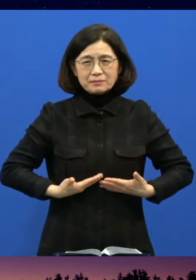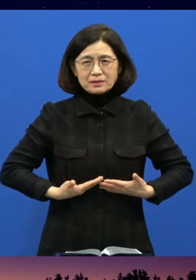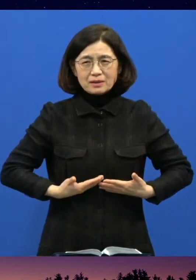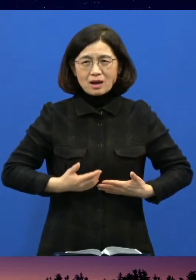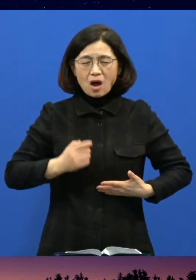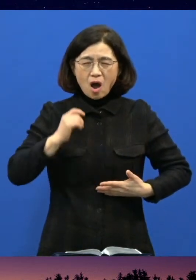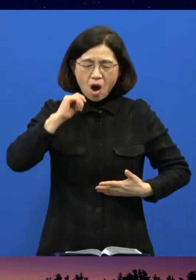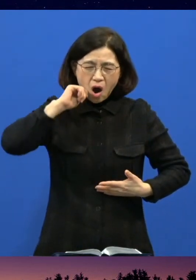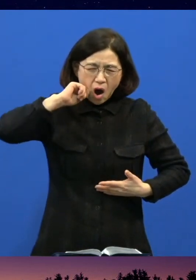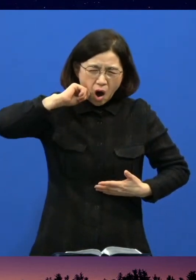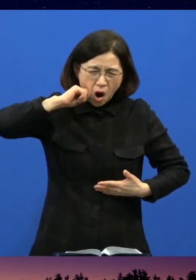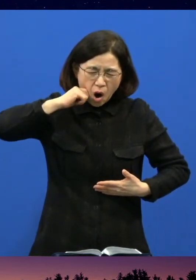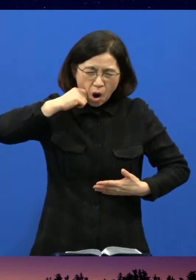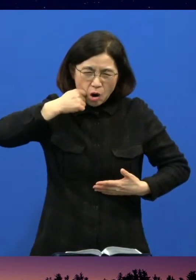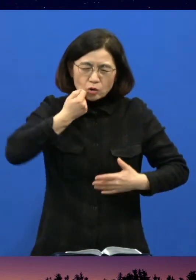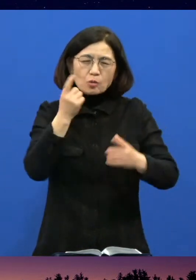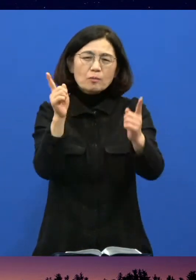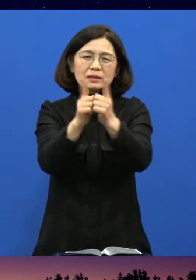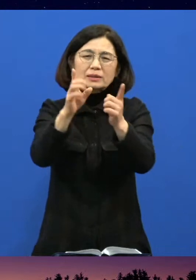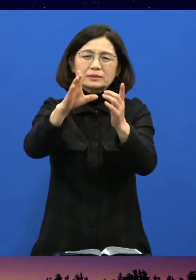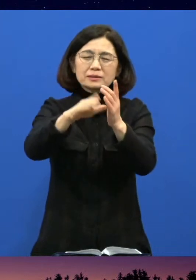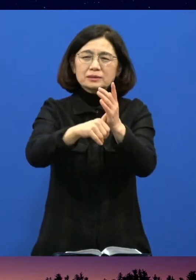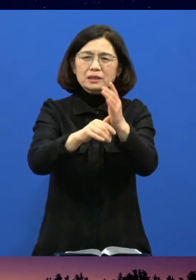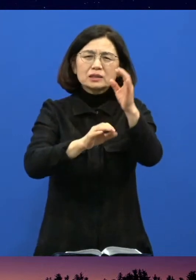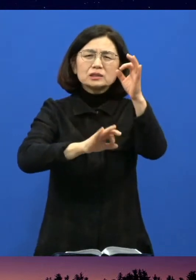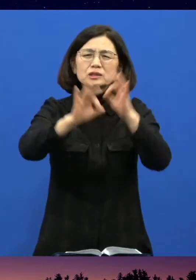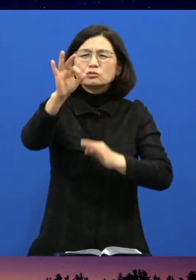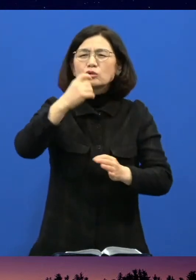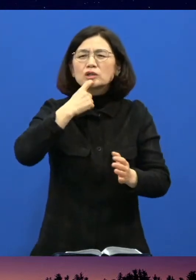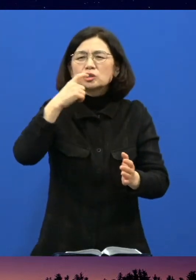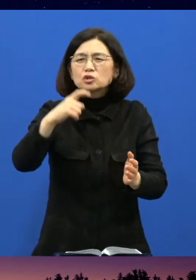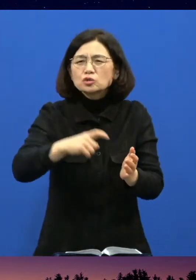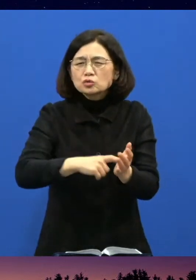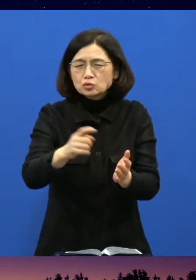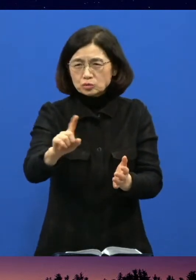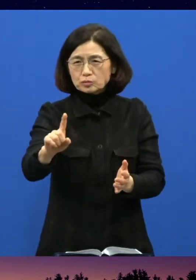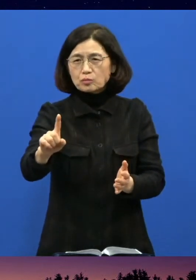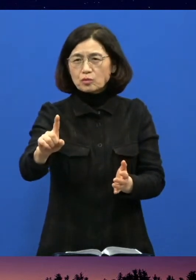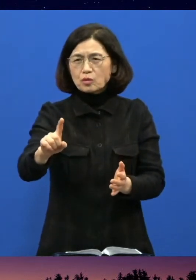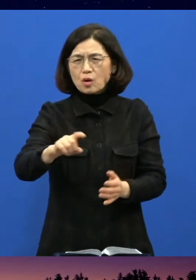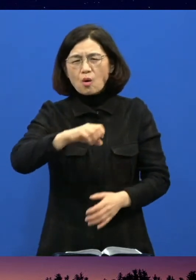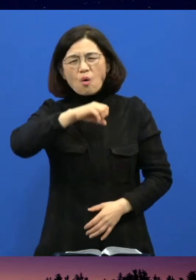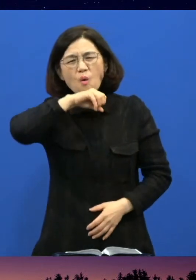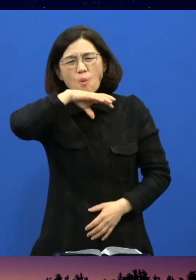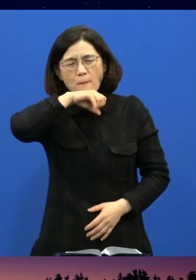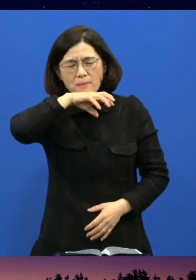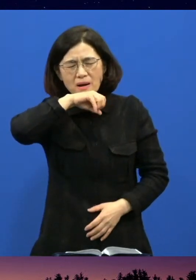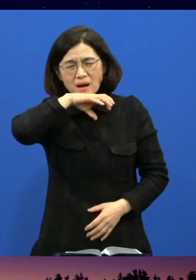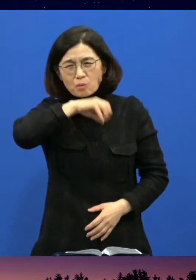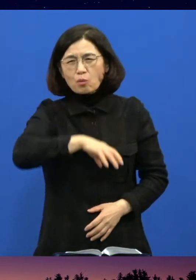우리가 실수하기 쉬운 게 뭐예요, 여러분? 입을 여는 거예요. 원망하고 불평하고